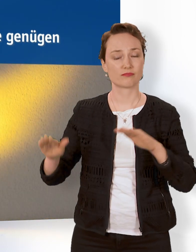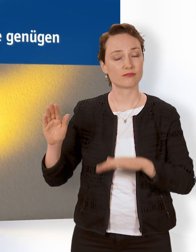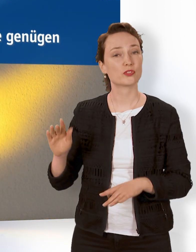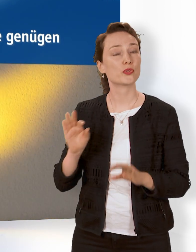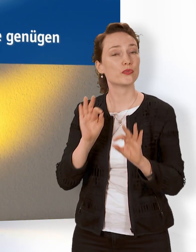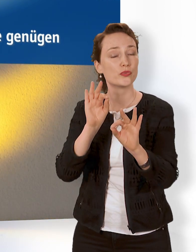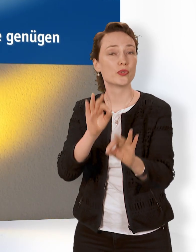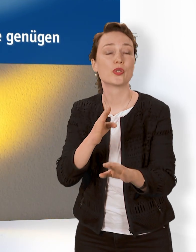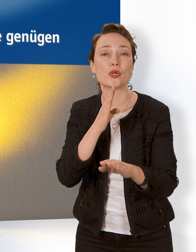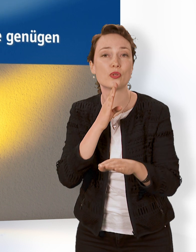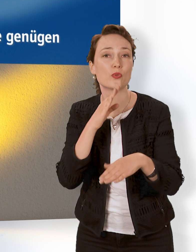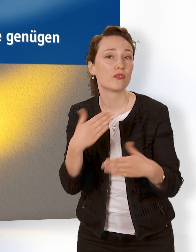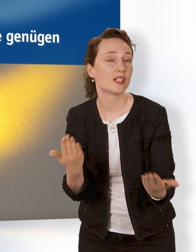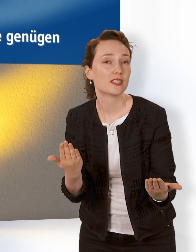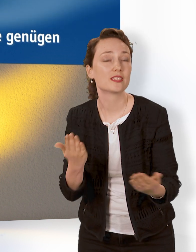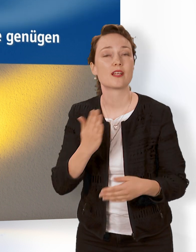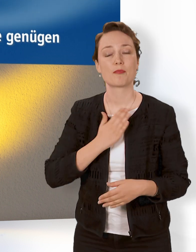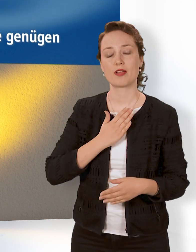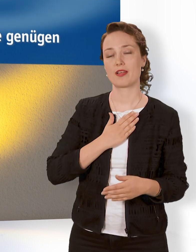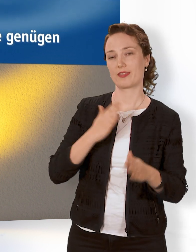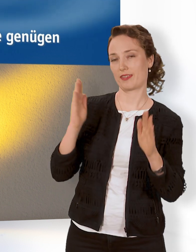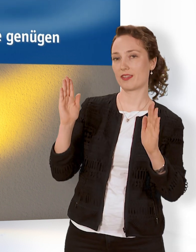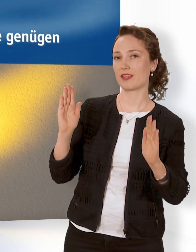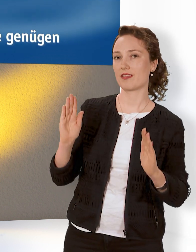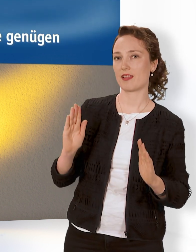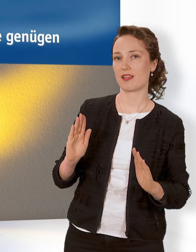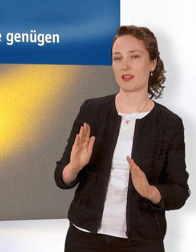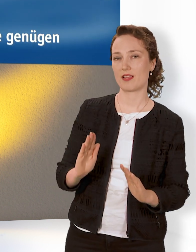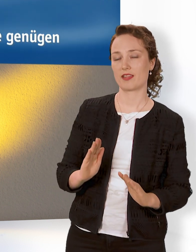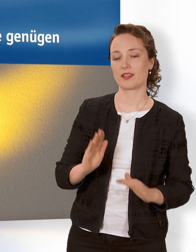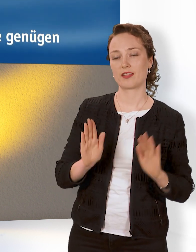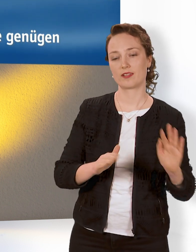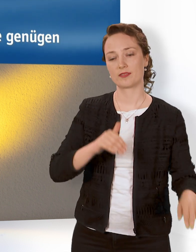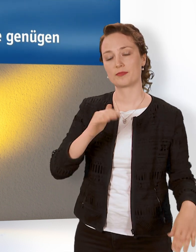abkehrt. Lass dir an mir, an meiner Gnade